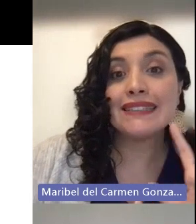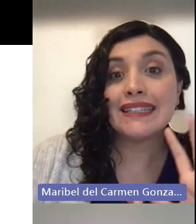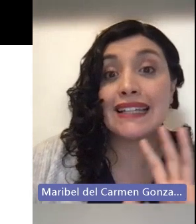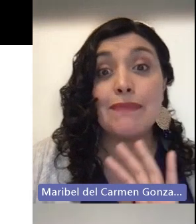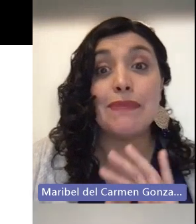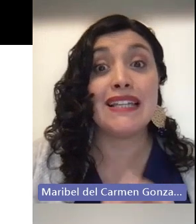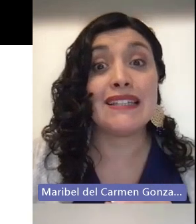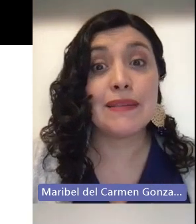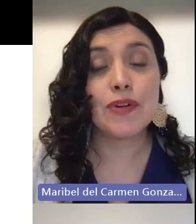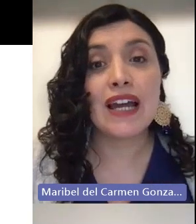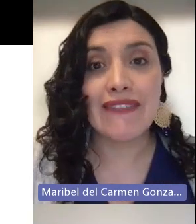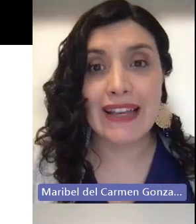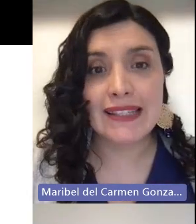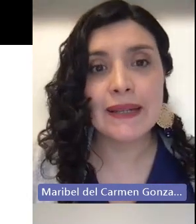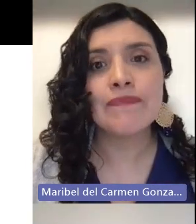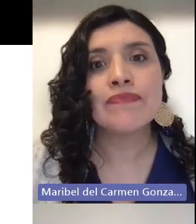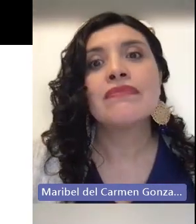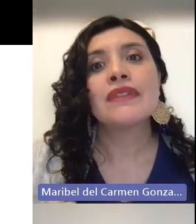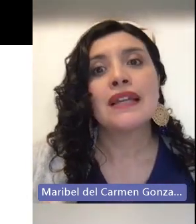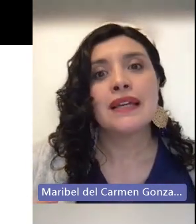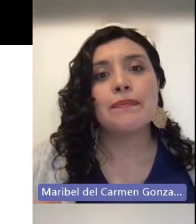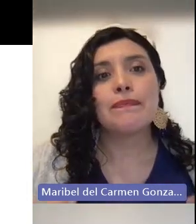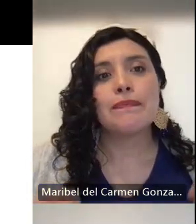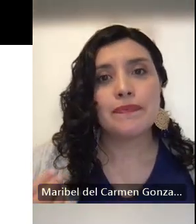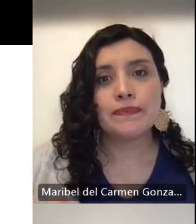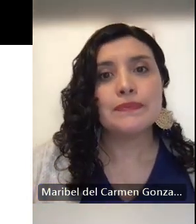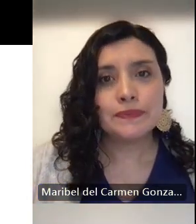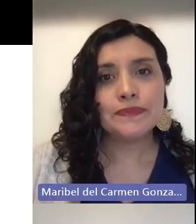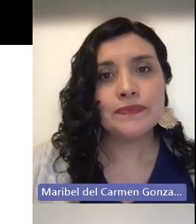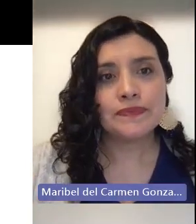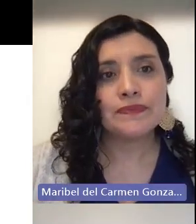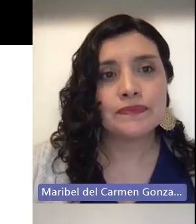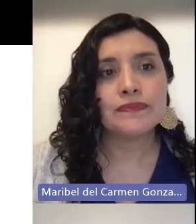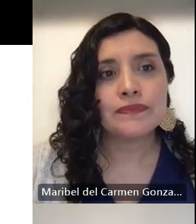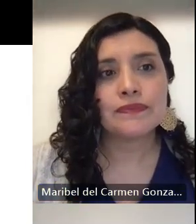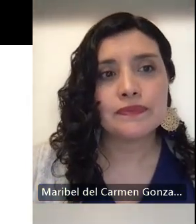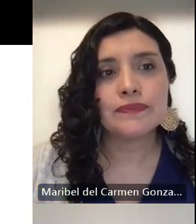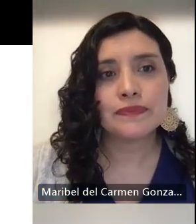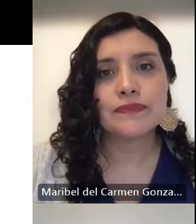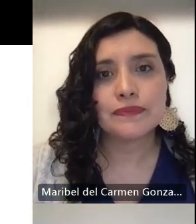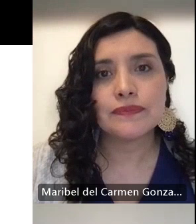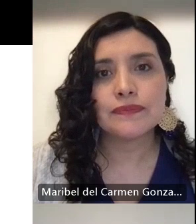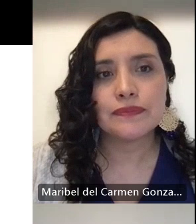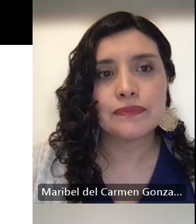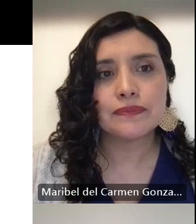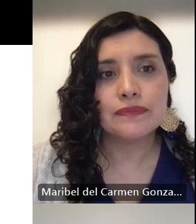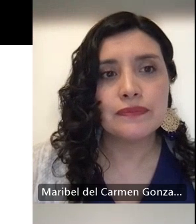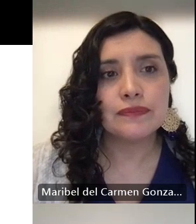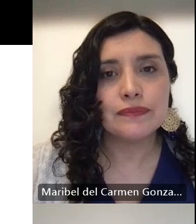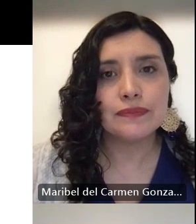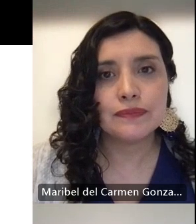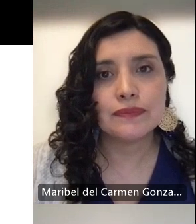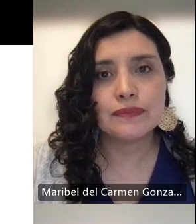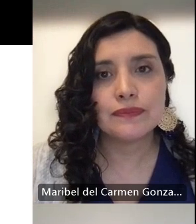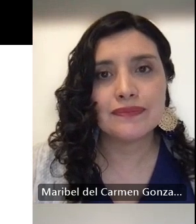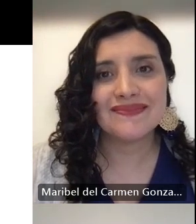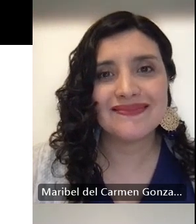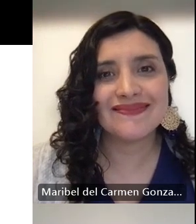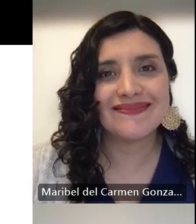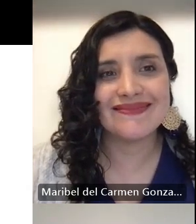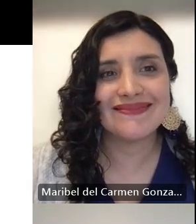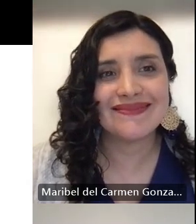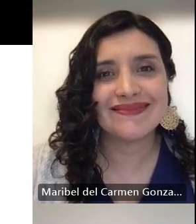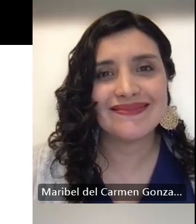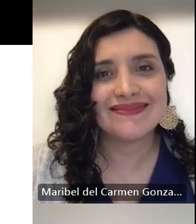estas prácticas y principios a la base. Espera un poquito, Maribel, que Ujú. estamos buscando a Tamara para poder